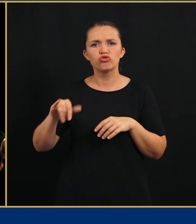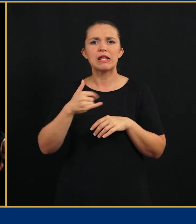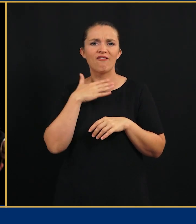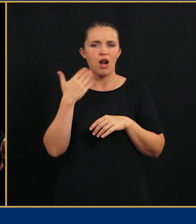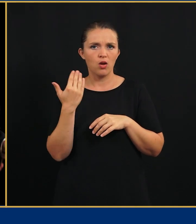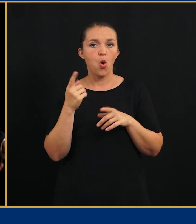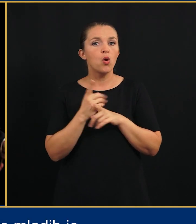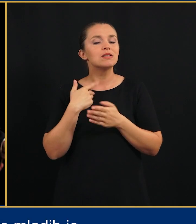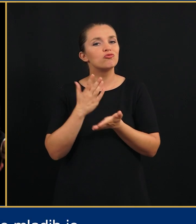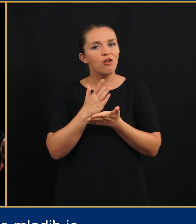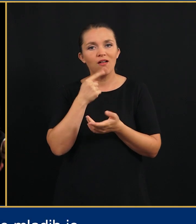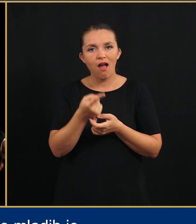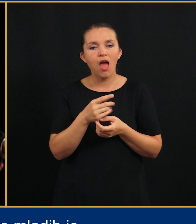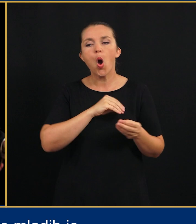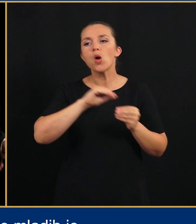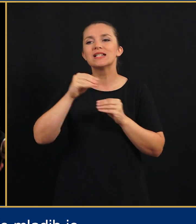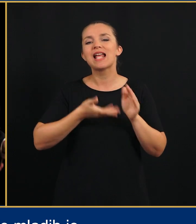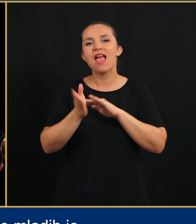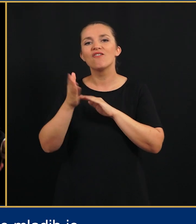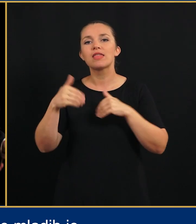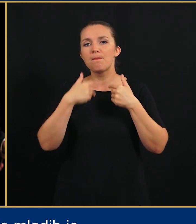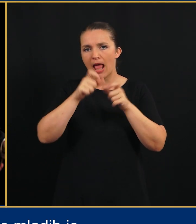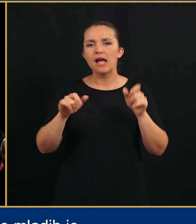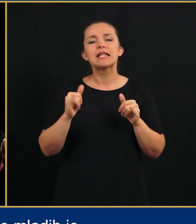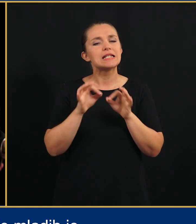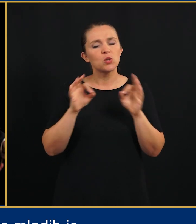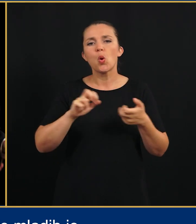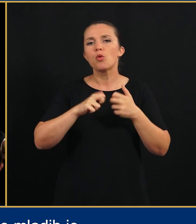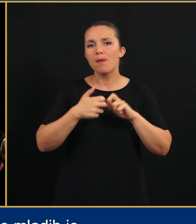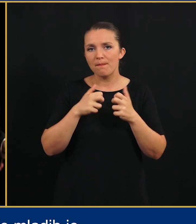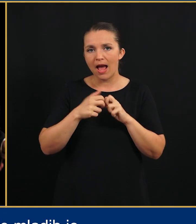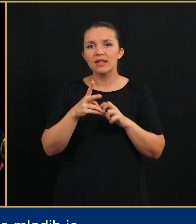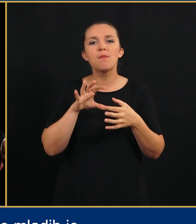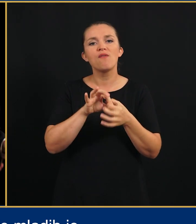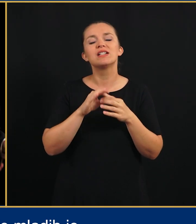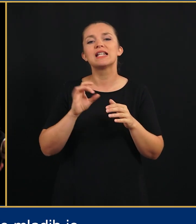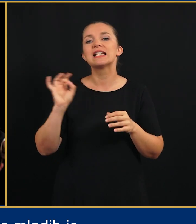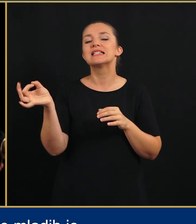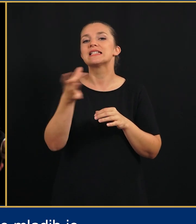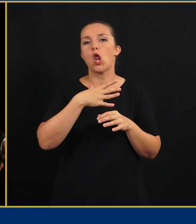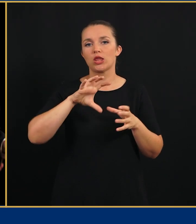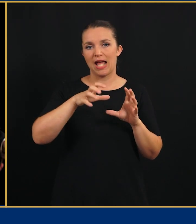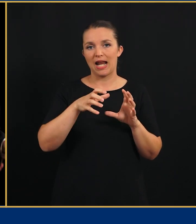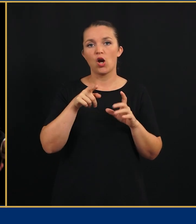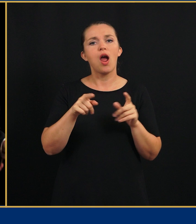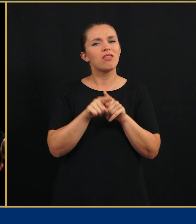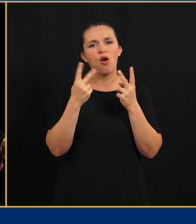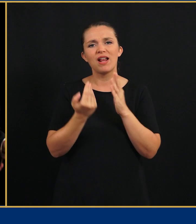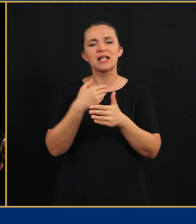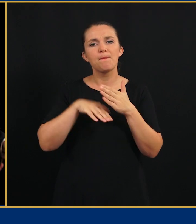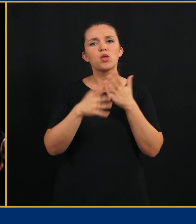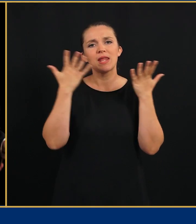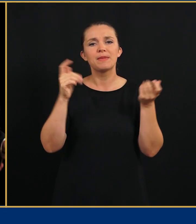nekaj. Kot sem že rekla, odseljevanje mladih je zagotovo problematika, ki zadeva celotno regijo. Enako velja za